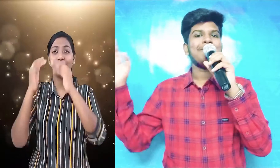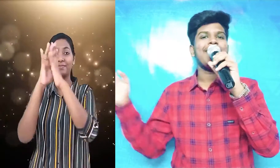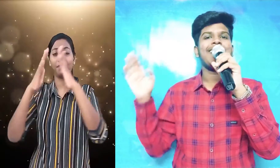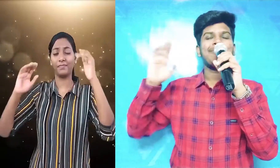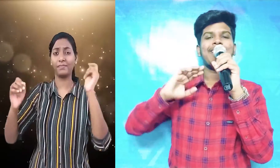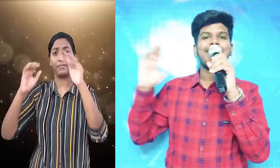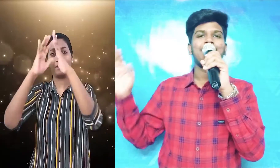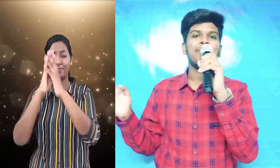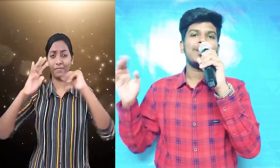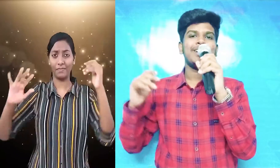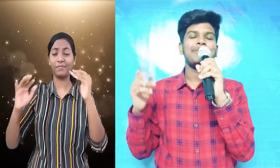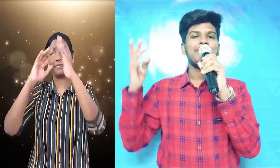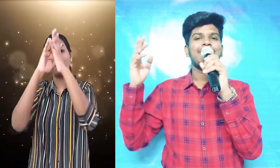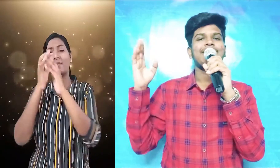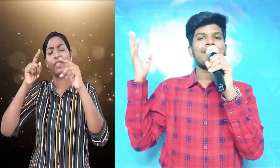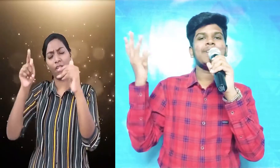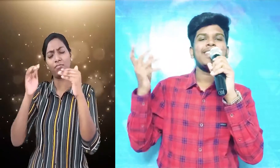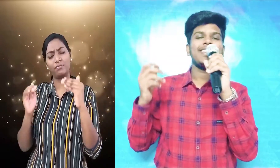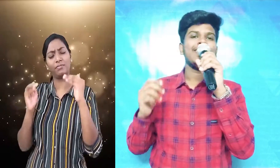மகிமை மகிமை பிரபு, நீ பெரியவா.